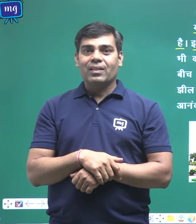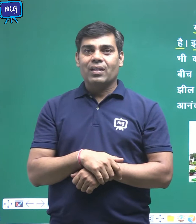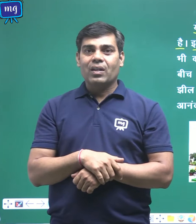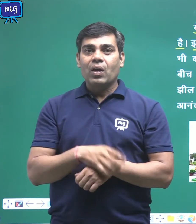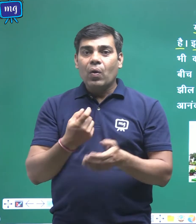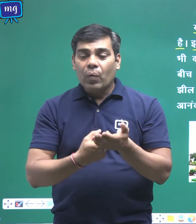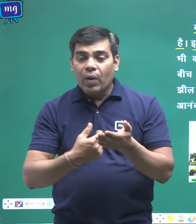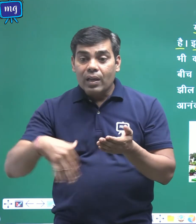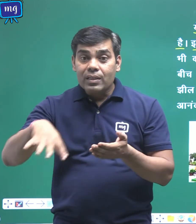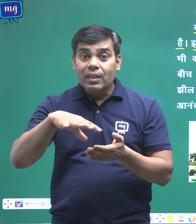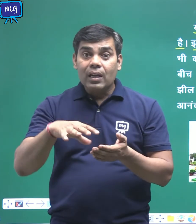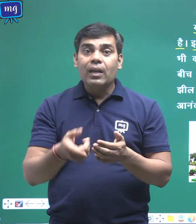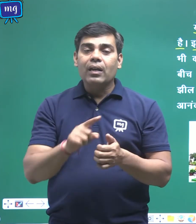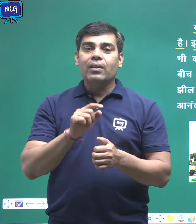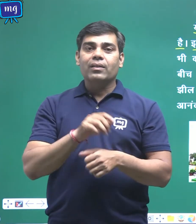राजस्थान का